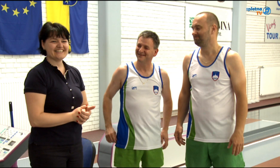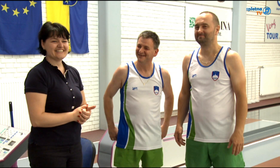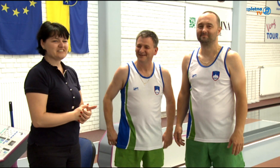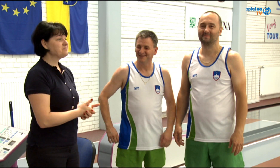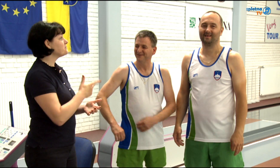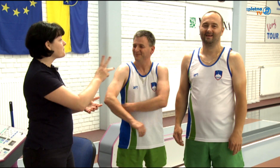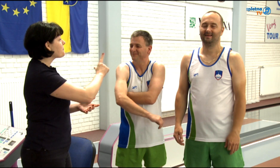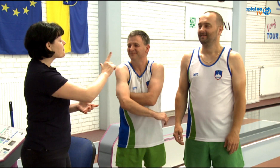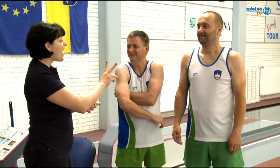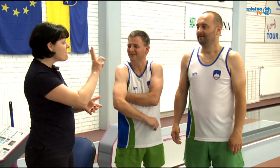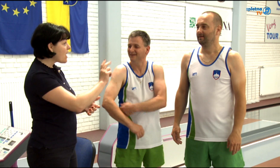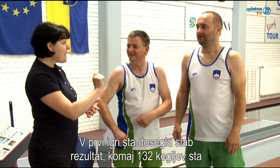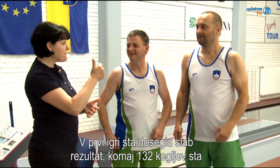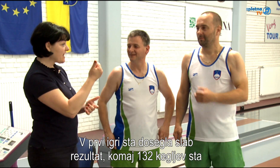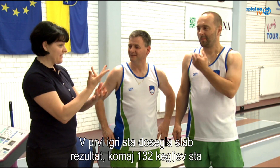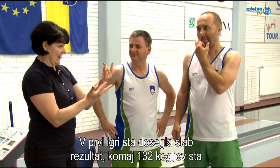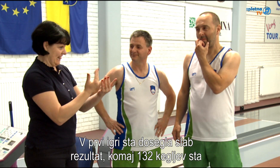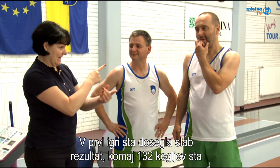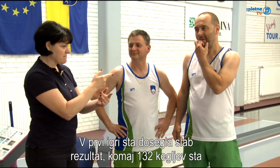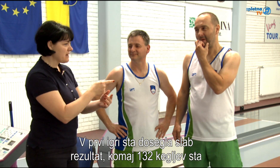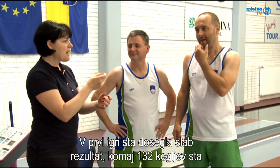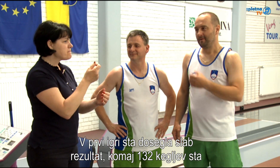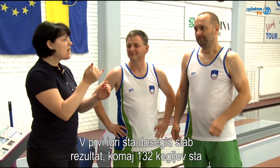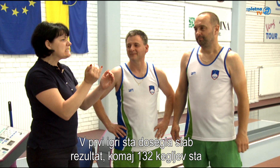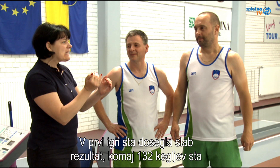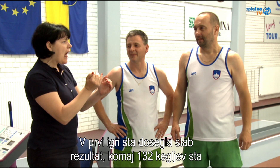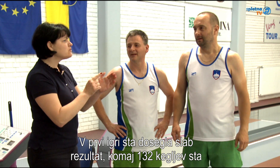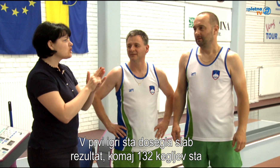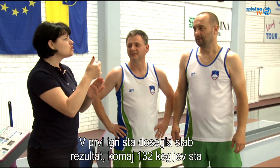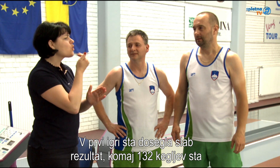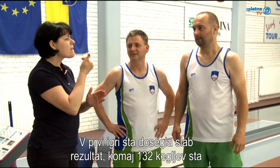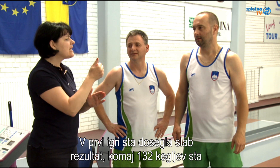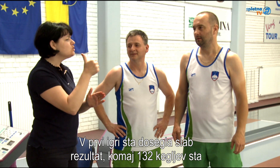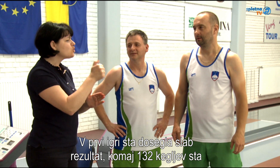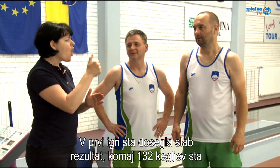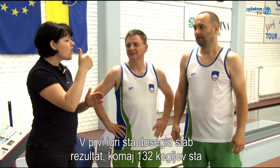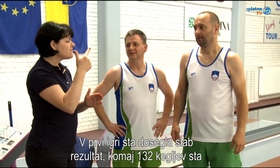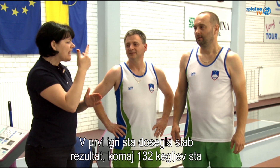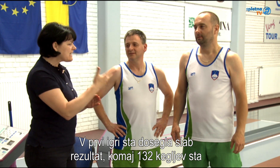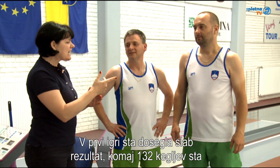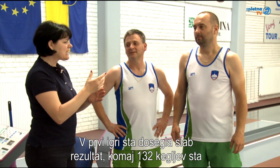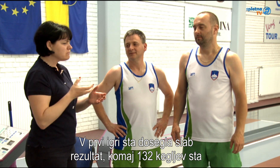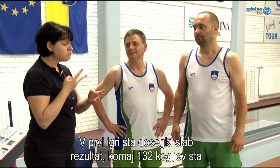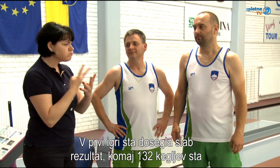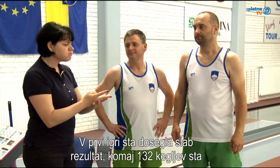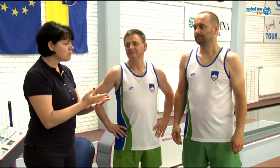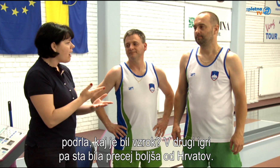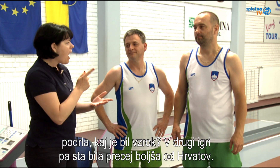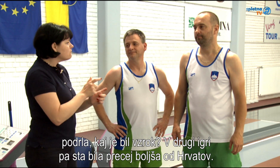V prvi igri ste dosegla malce slabši rezultat, komaj 132 podrtih kegljev. Kaj je bil vzrok? Ker v drugi igri ste bila